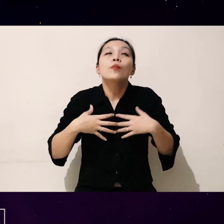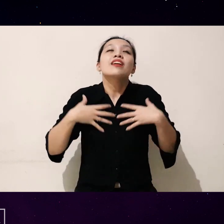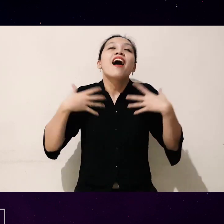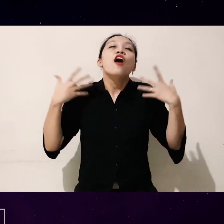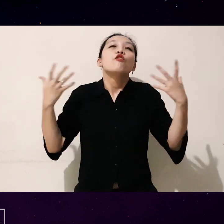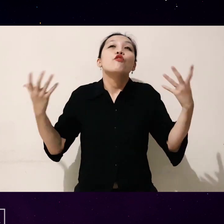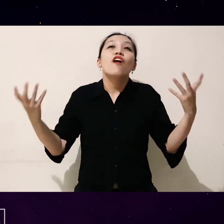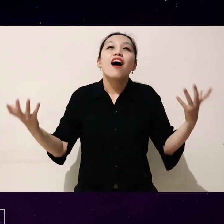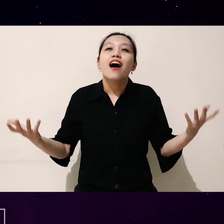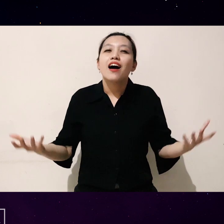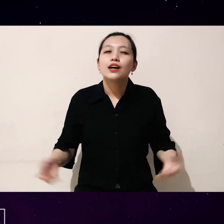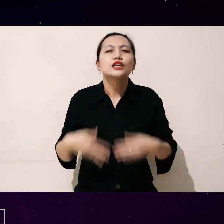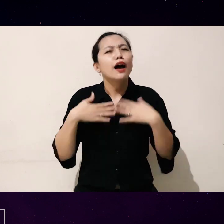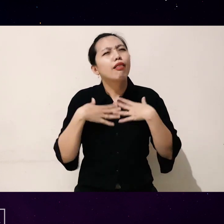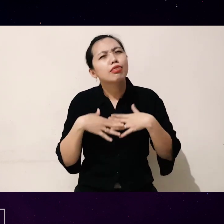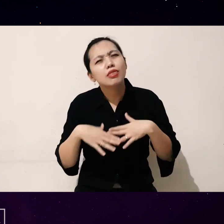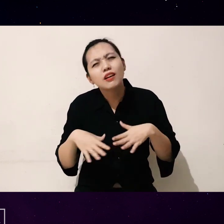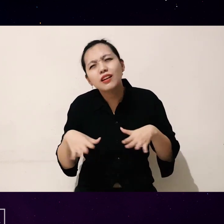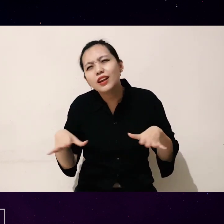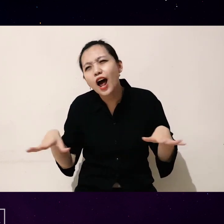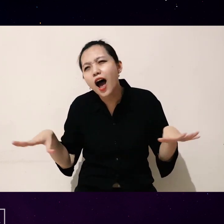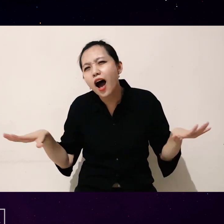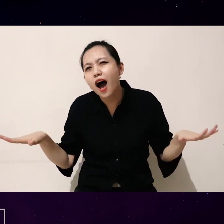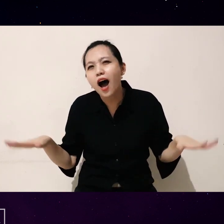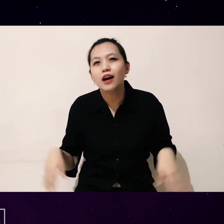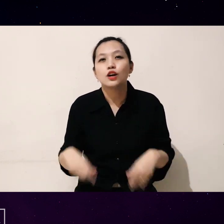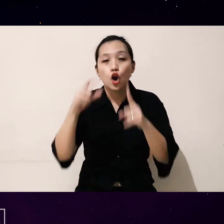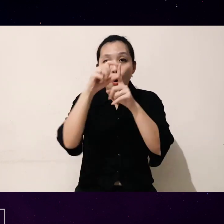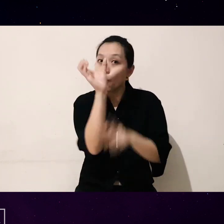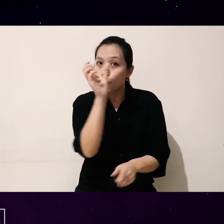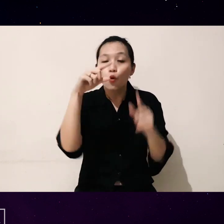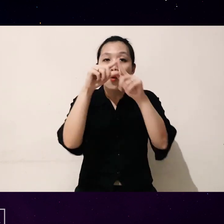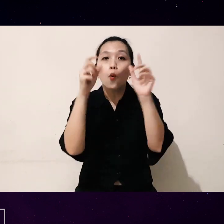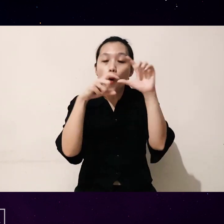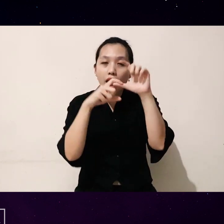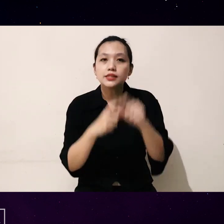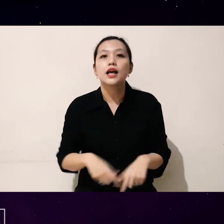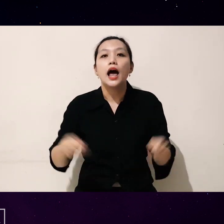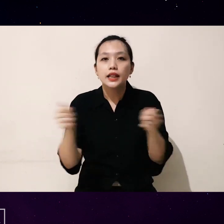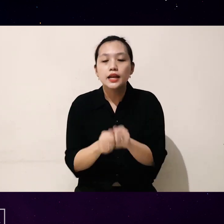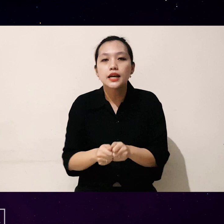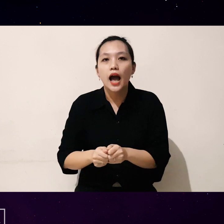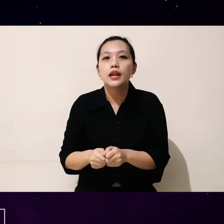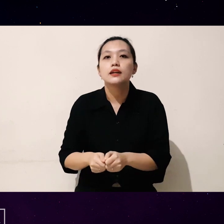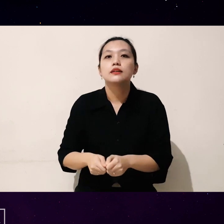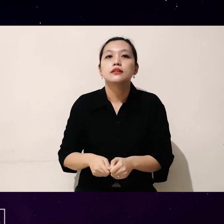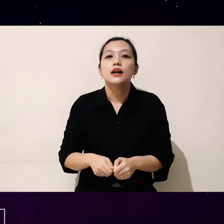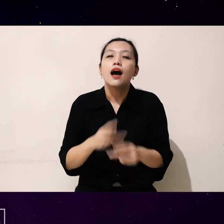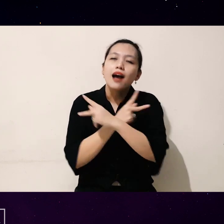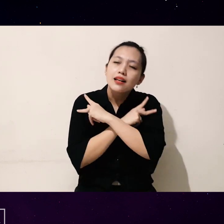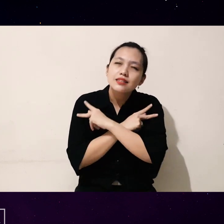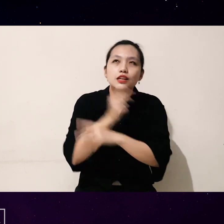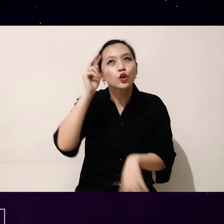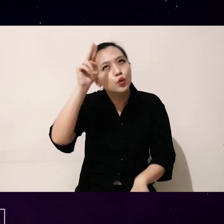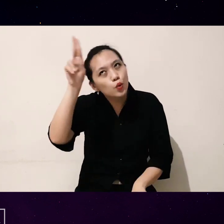oleh cahaya terang kemuliaan Tuhan. Tempat lapang di situ Anda dipuaskan oleh perkenanan Tuhan. Disitulah